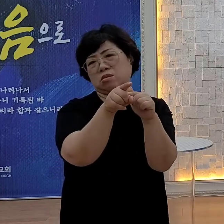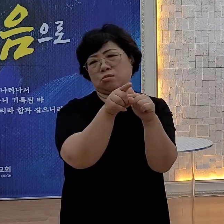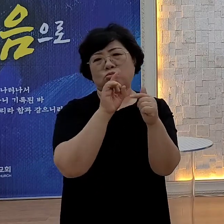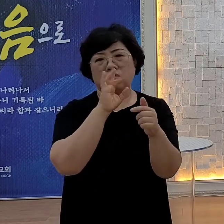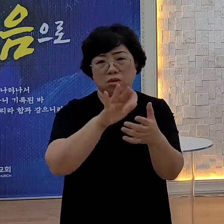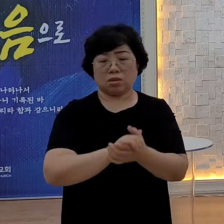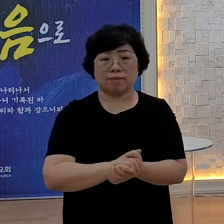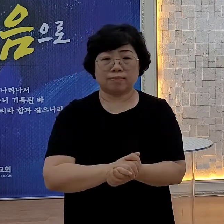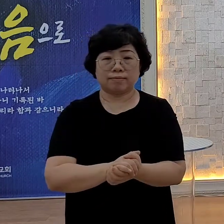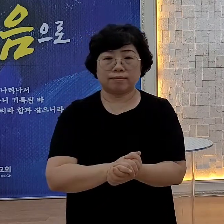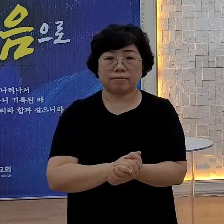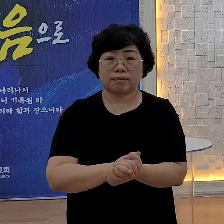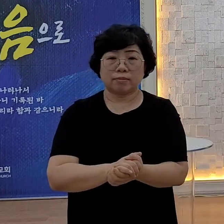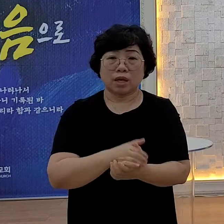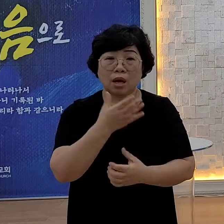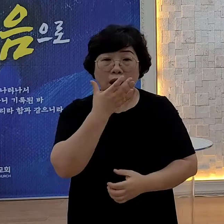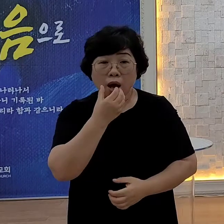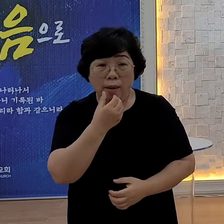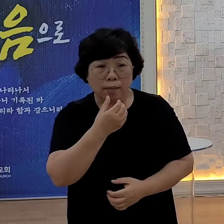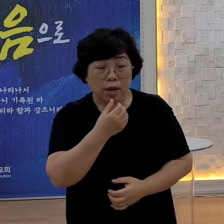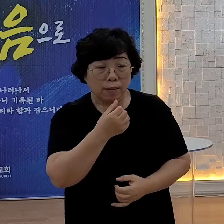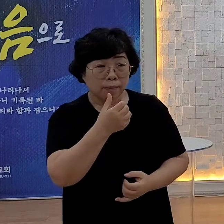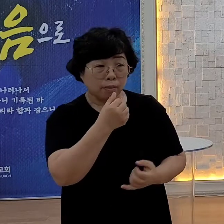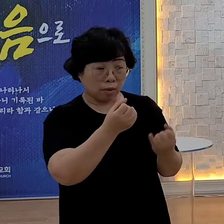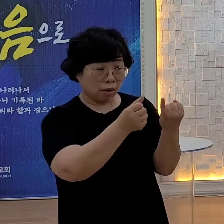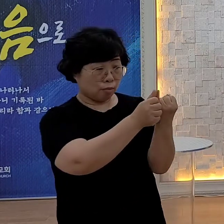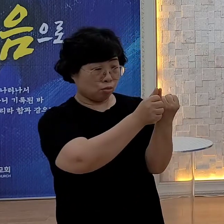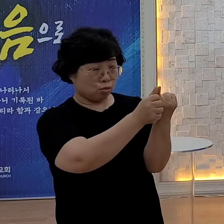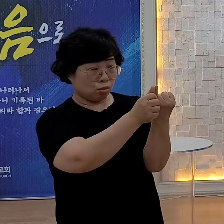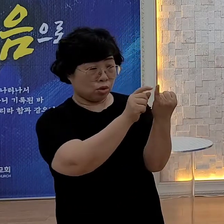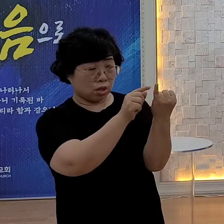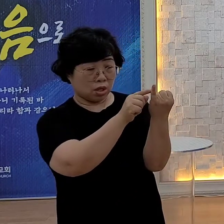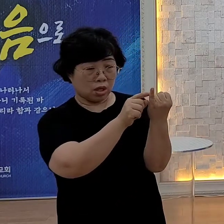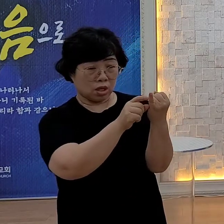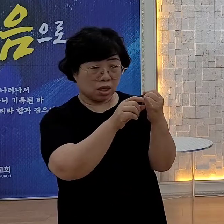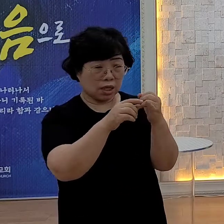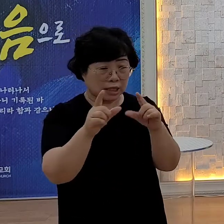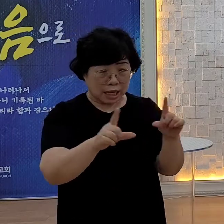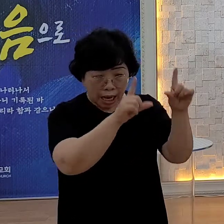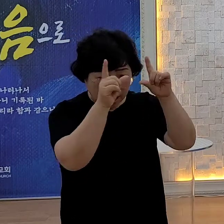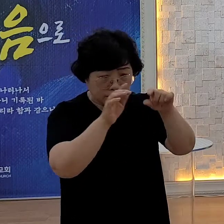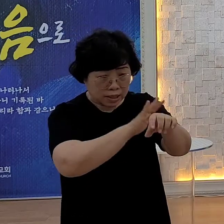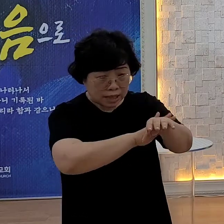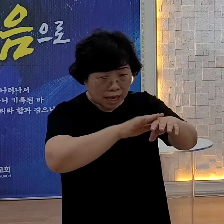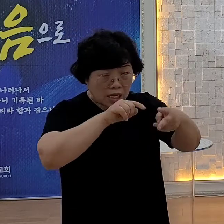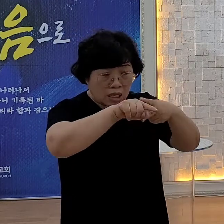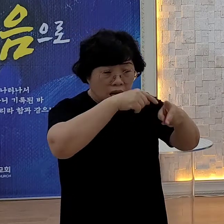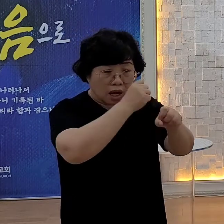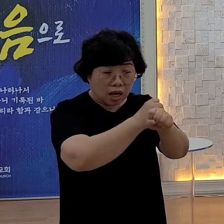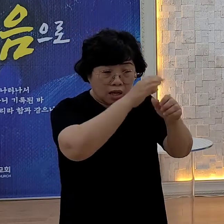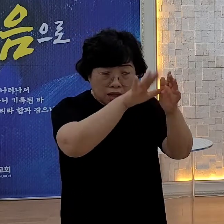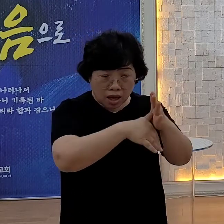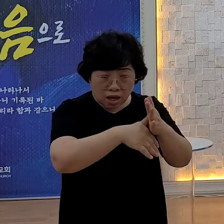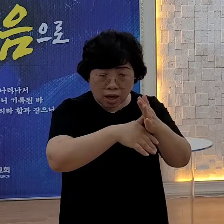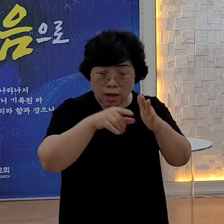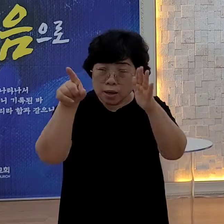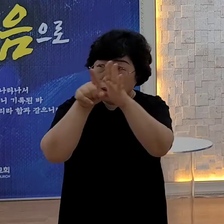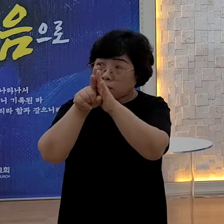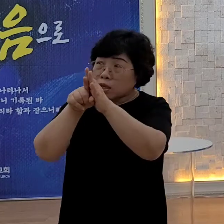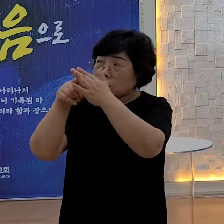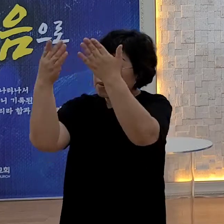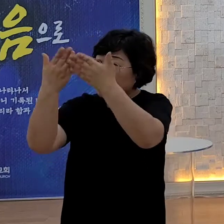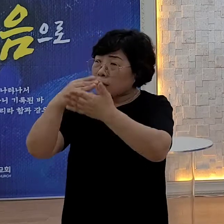그렇습니다. 그러니까 이 아브라함과 사라의 얘기를 잘 이해하면 믿음이 어떻게 우리에게 주어졌는지를 이해할 수